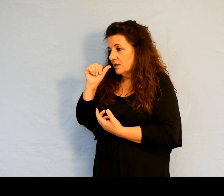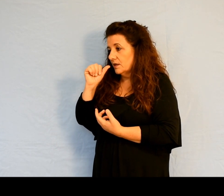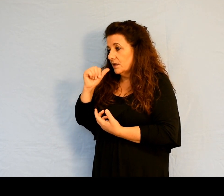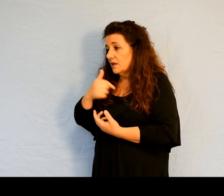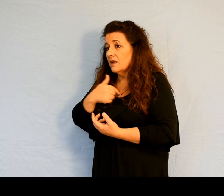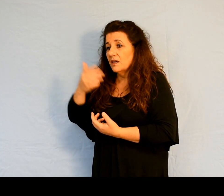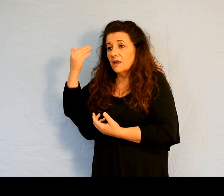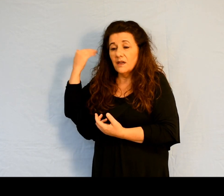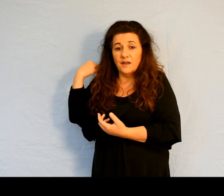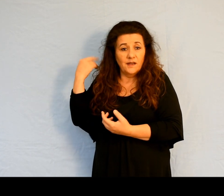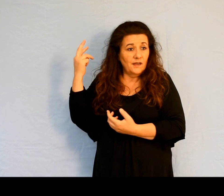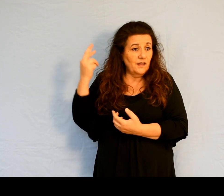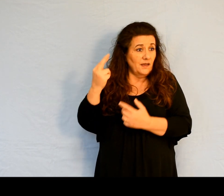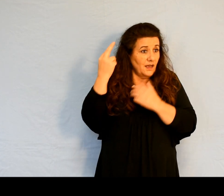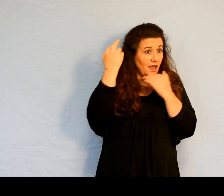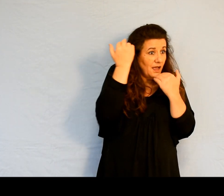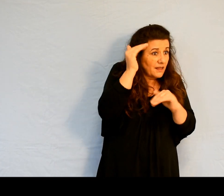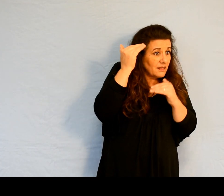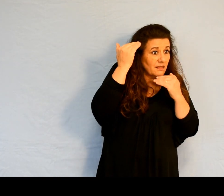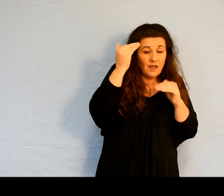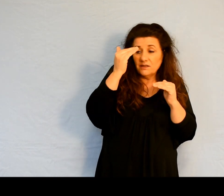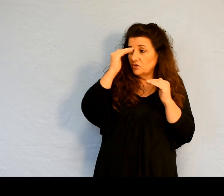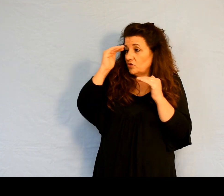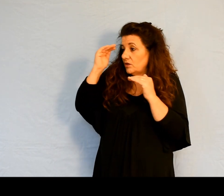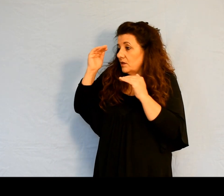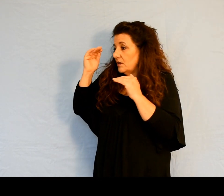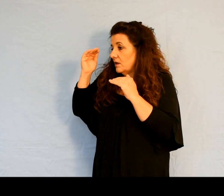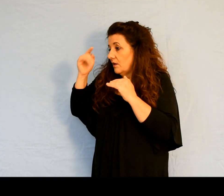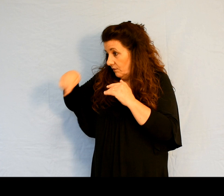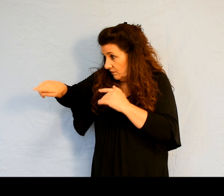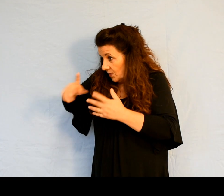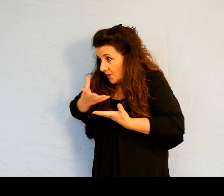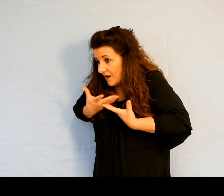J'étais étranger et vous m'avez accueilli.